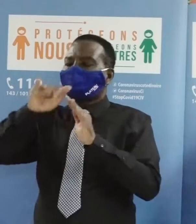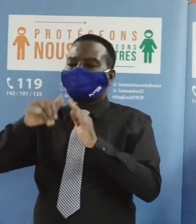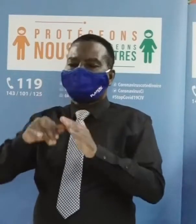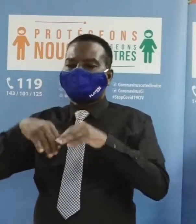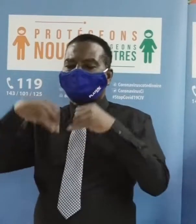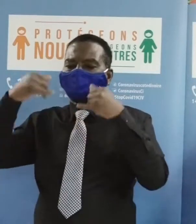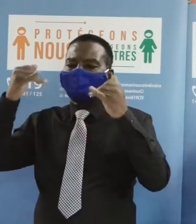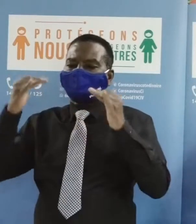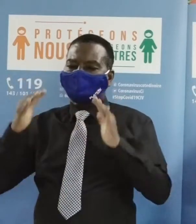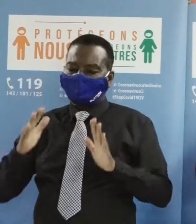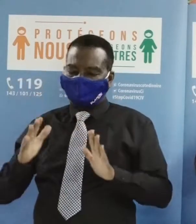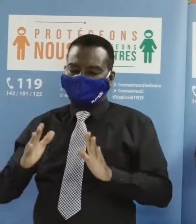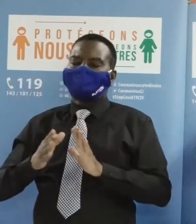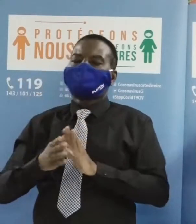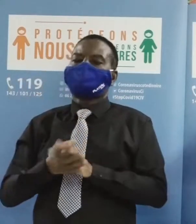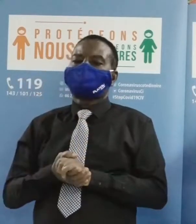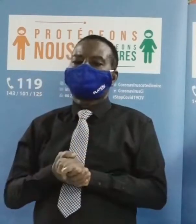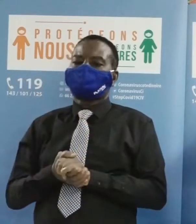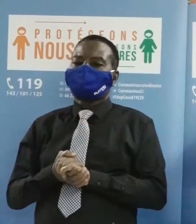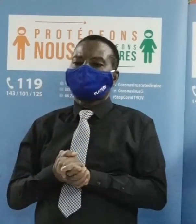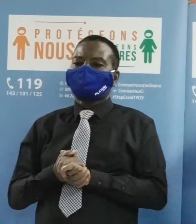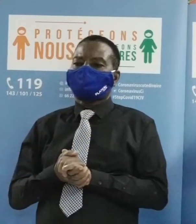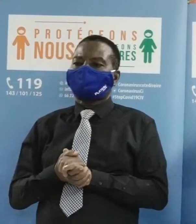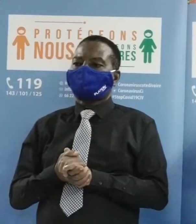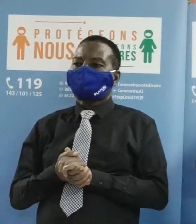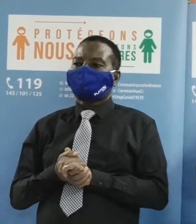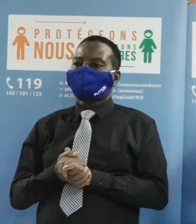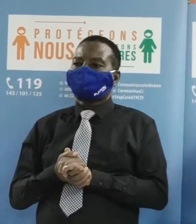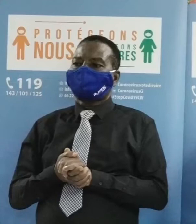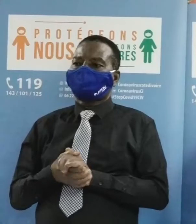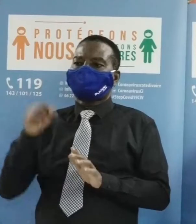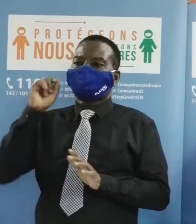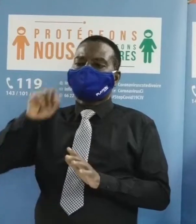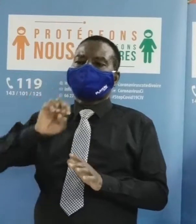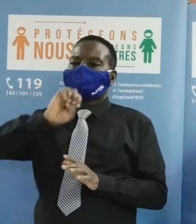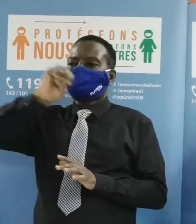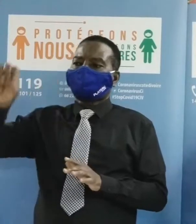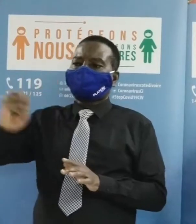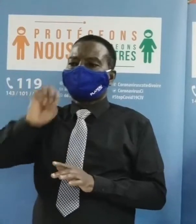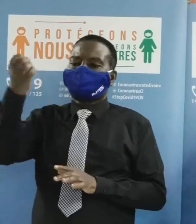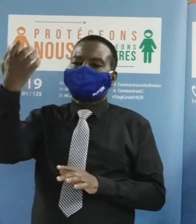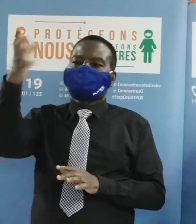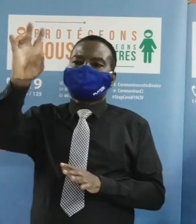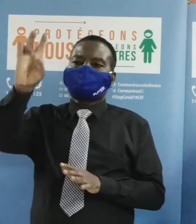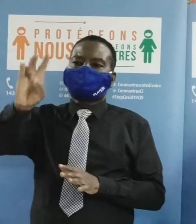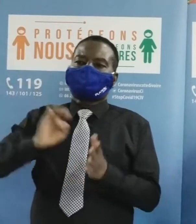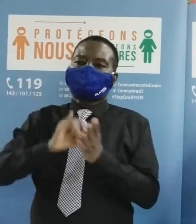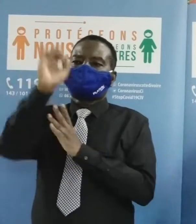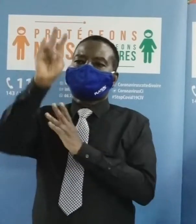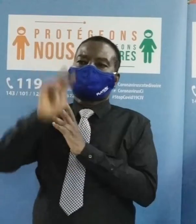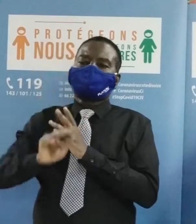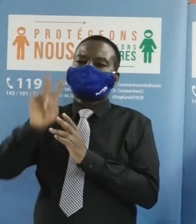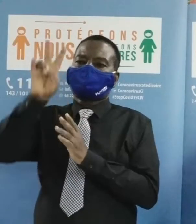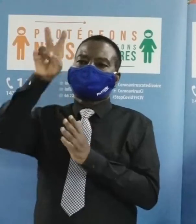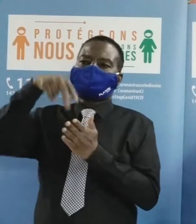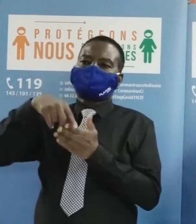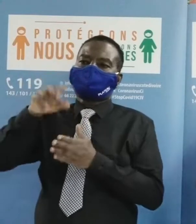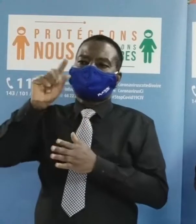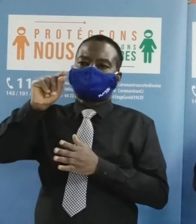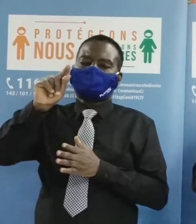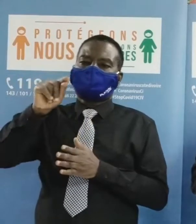et internationale point du mercredi 17 juin 2020